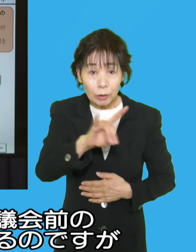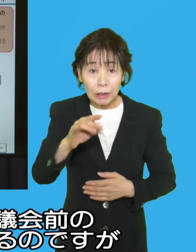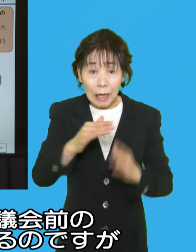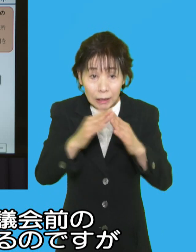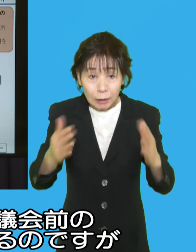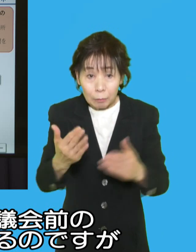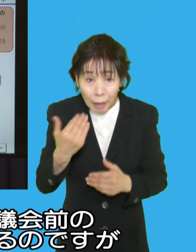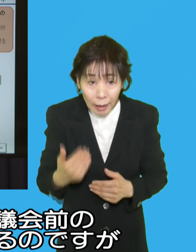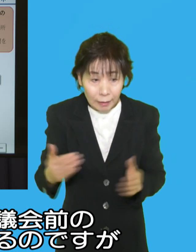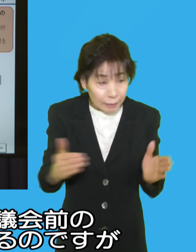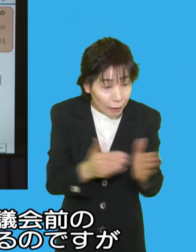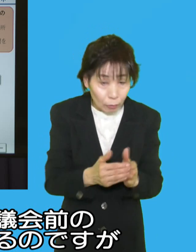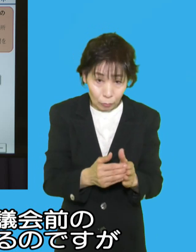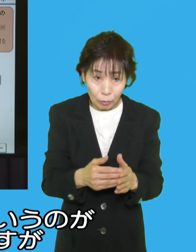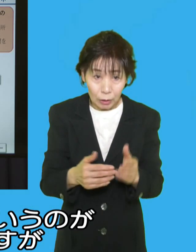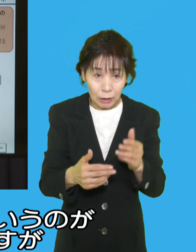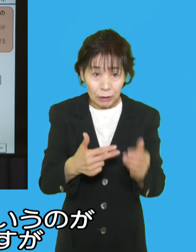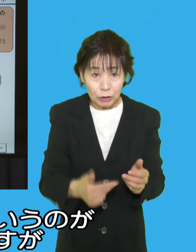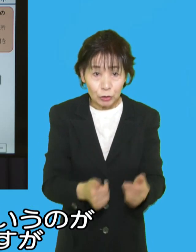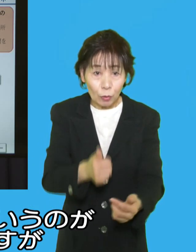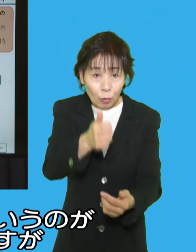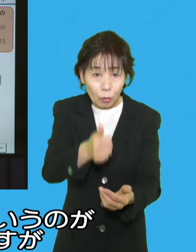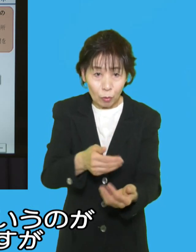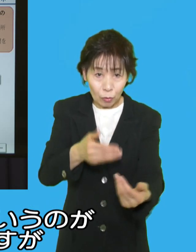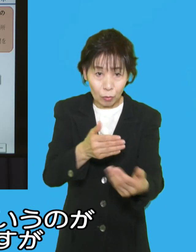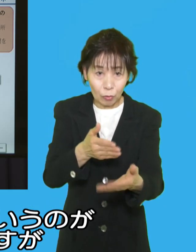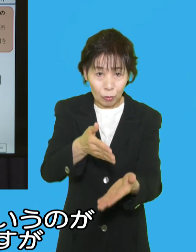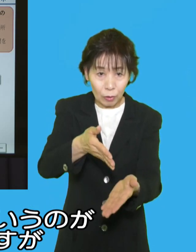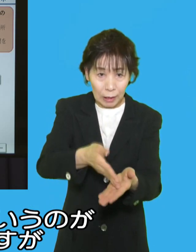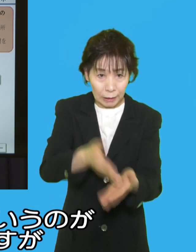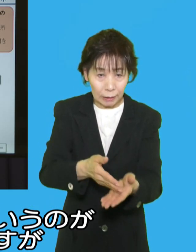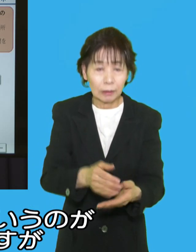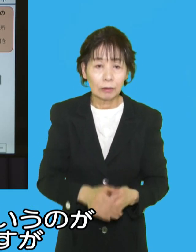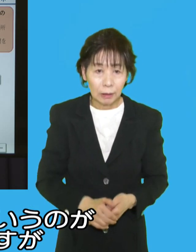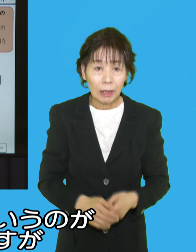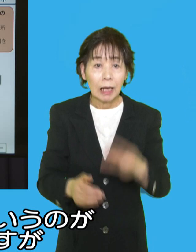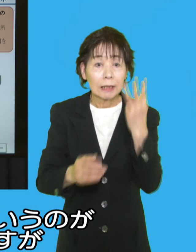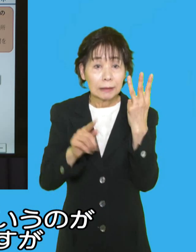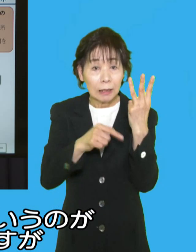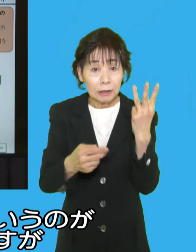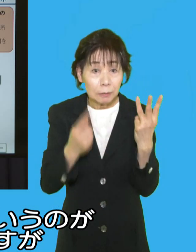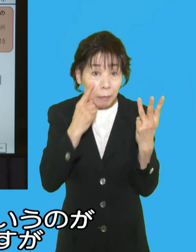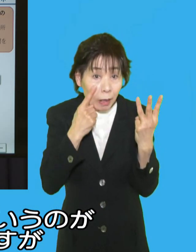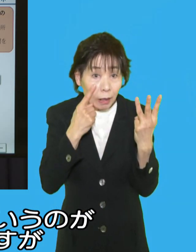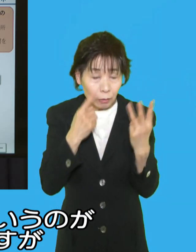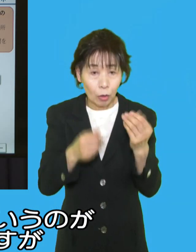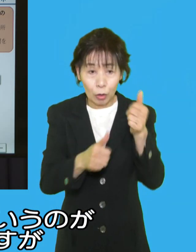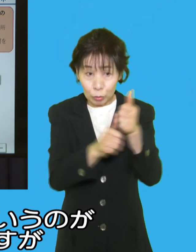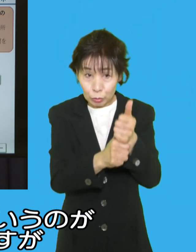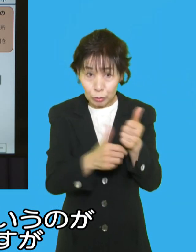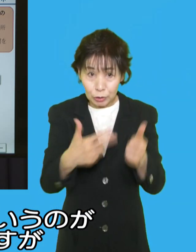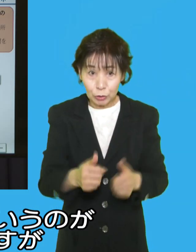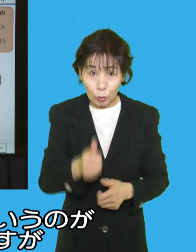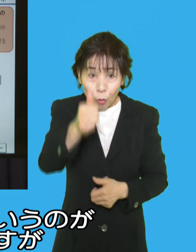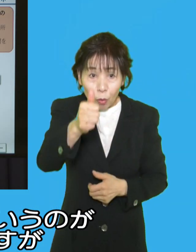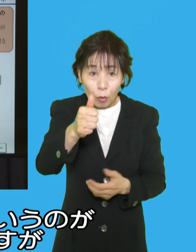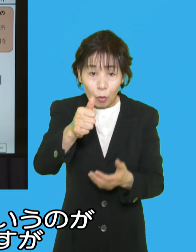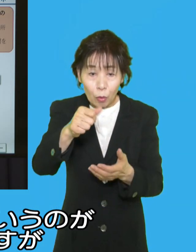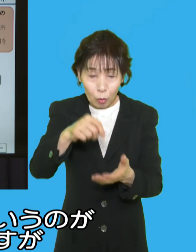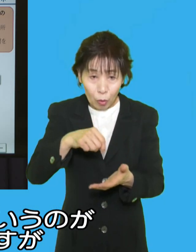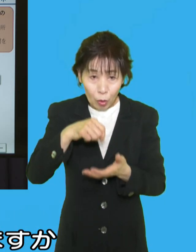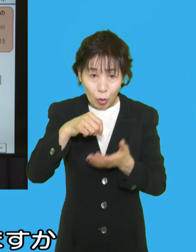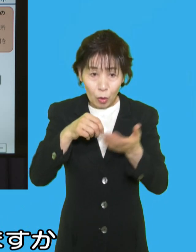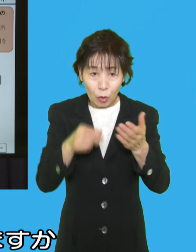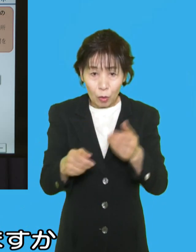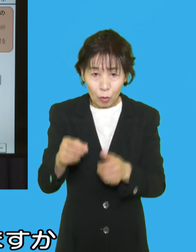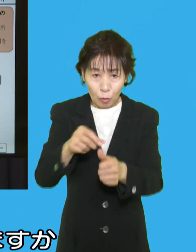後のあれなどお聞きするんですけれども、3人目の副市長の起用というのが、保留のままだと